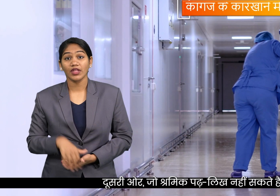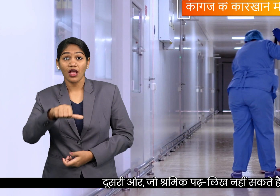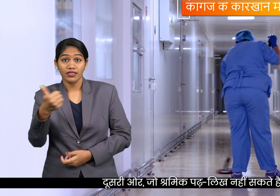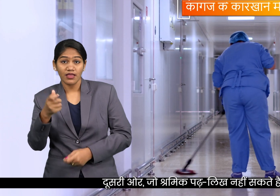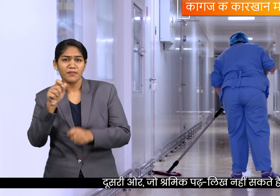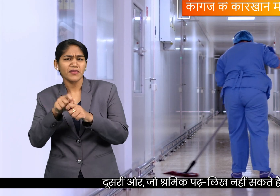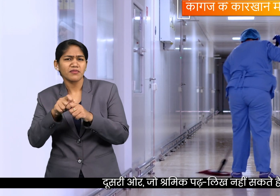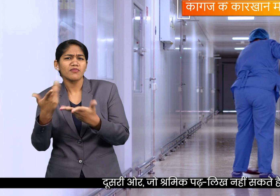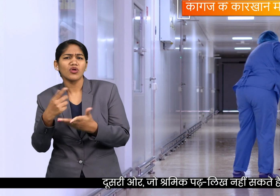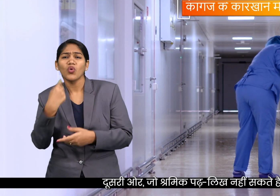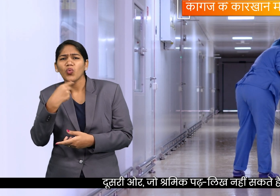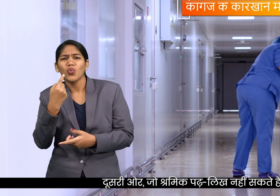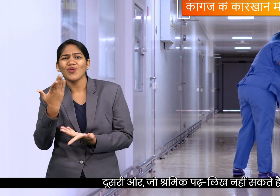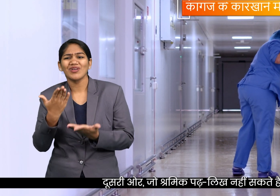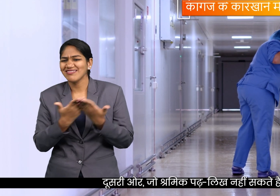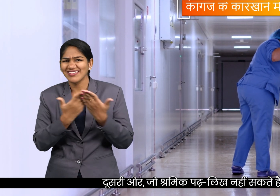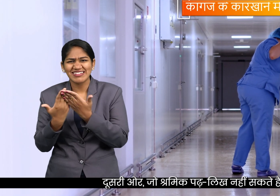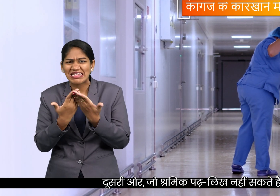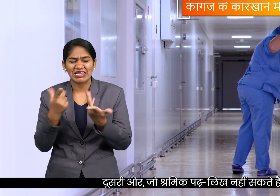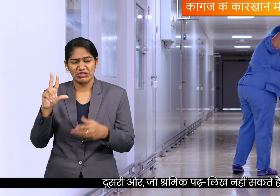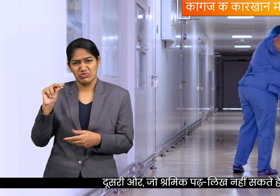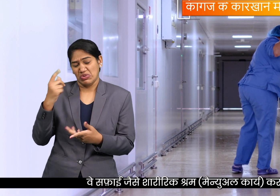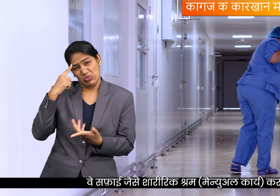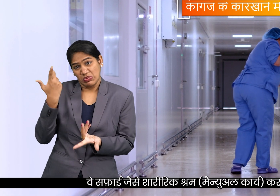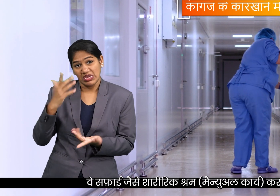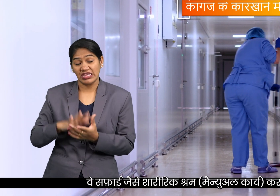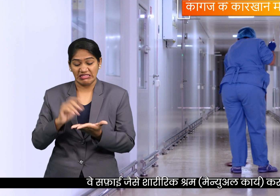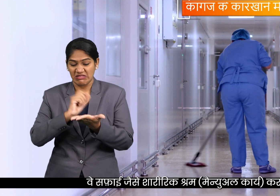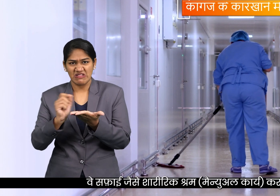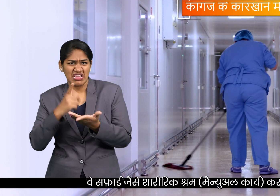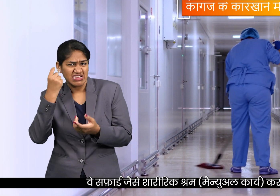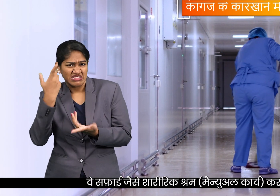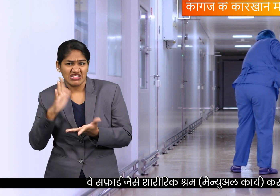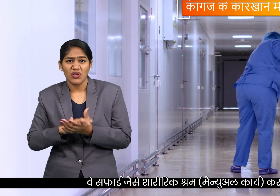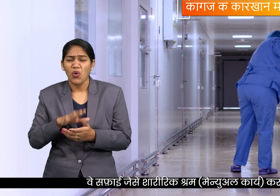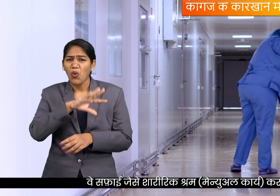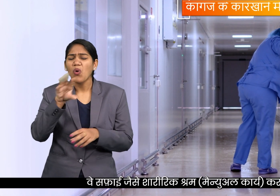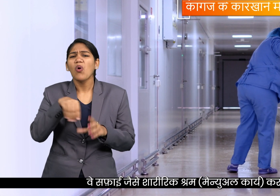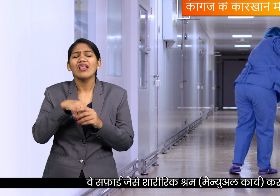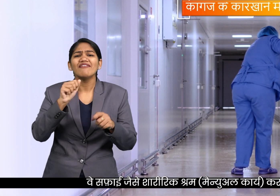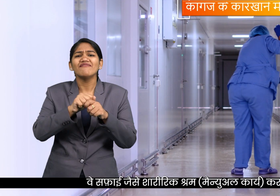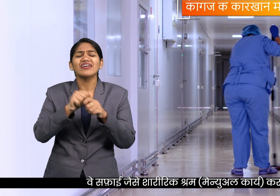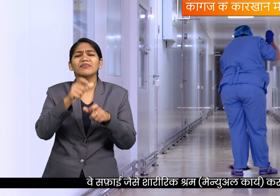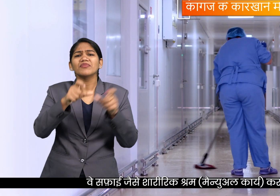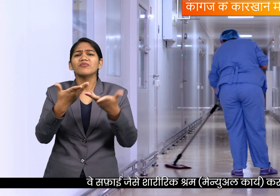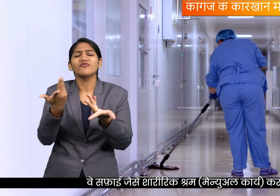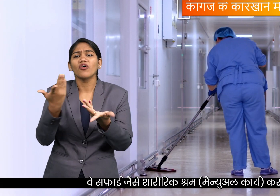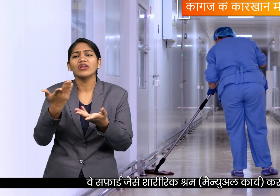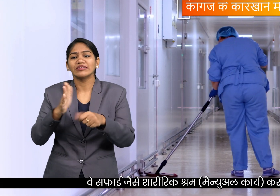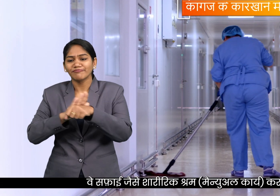दूसरी ओर जो श्रमिक पढ़ लिख नहीं सकते हैं, वे सफाई जैसे शारीरिक श्रम